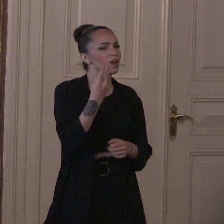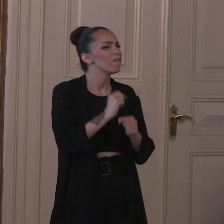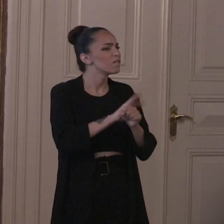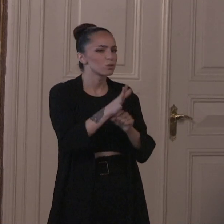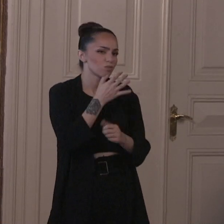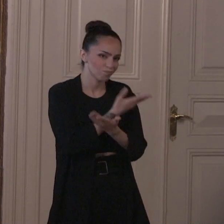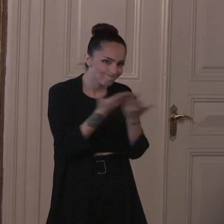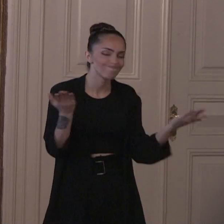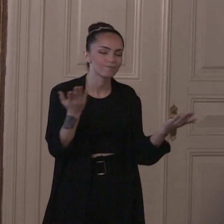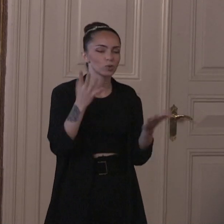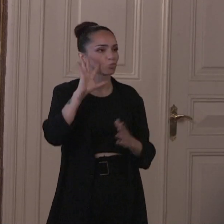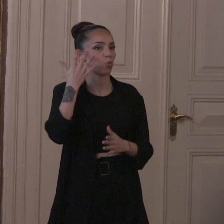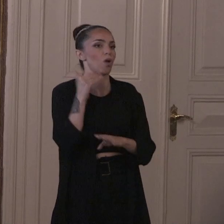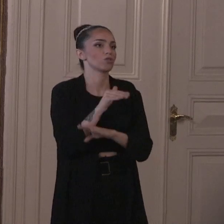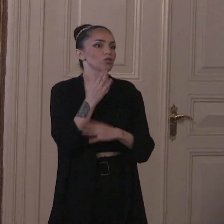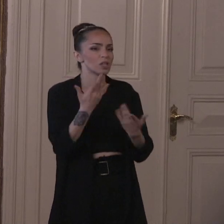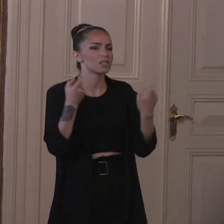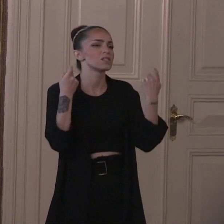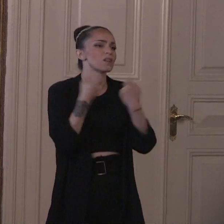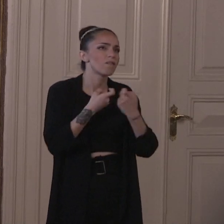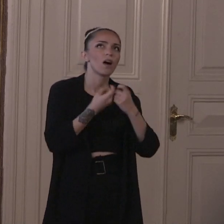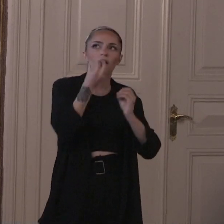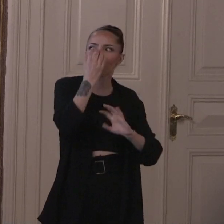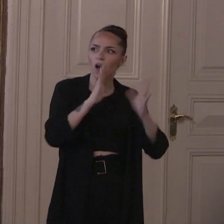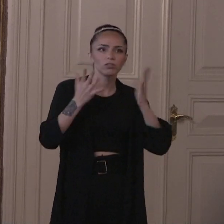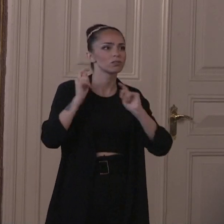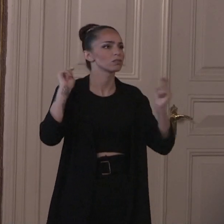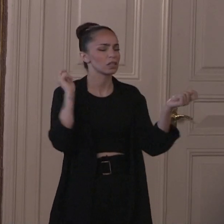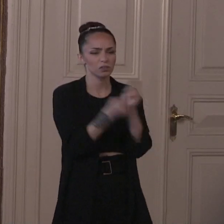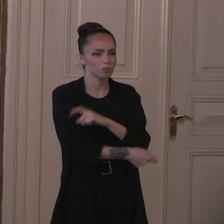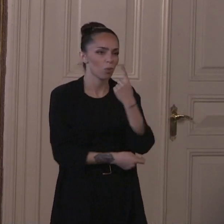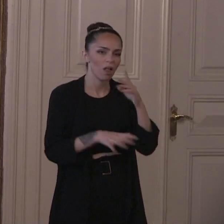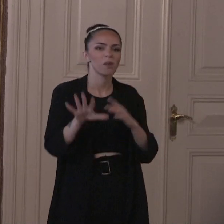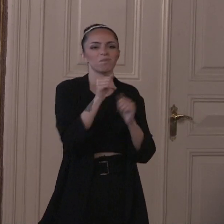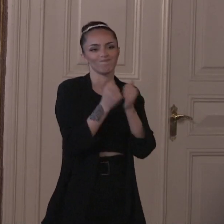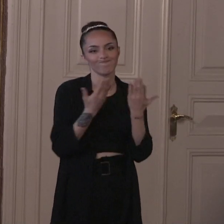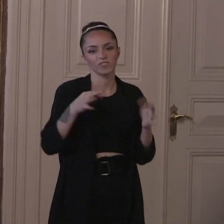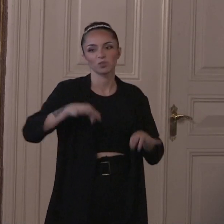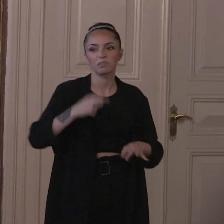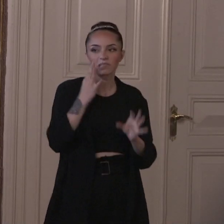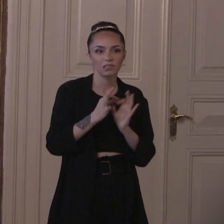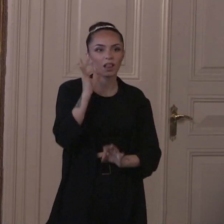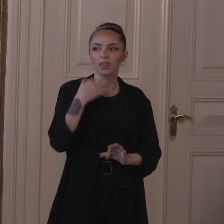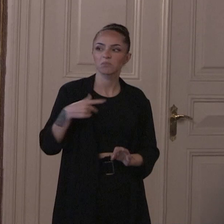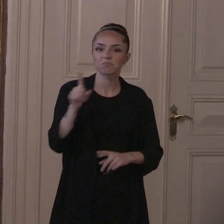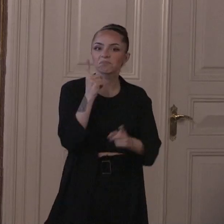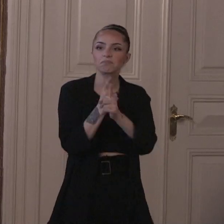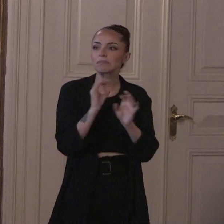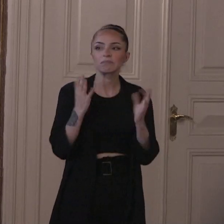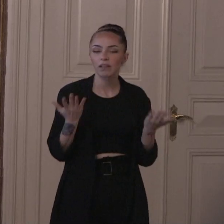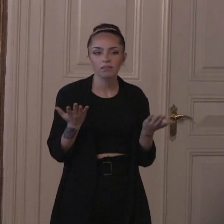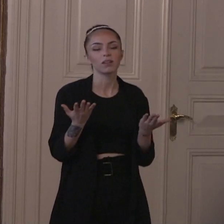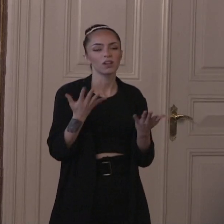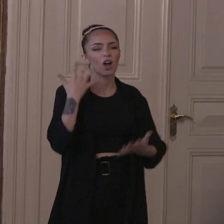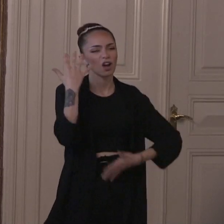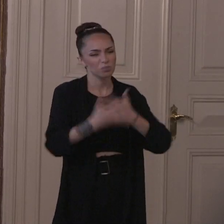şoklar, savaş ve iklim değişikliğine bir taşma noktası dahil olmak üzere, bugün insanlığın karşı karşıya olduğu karmaşık